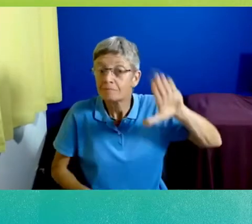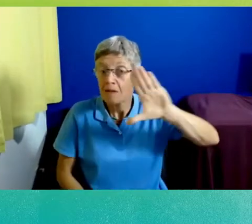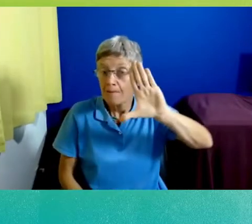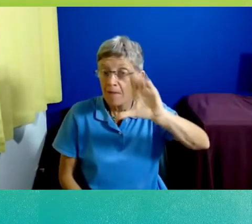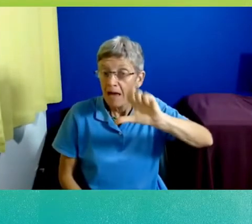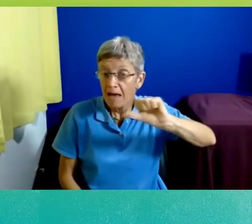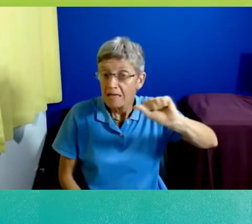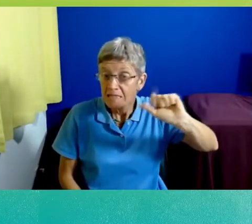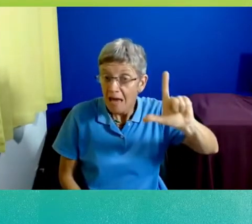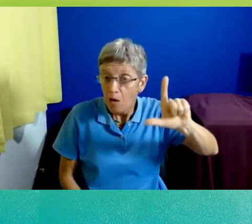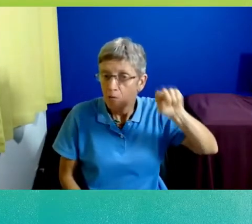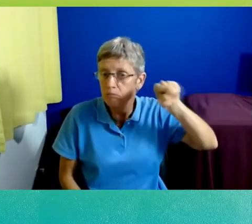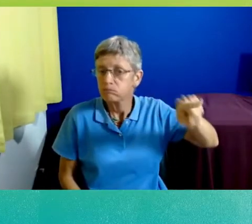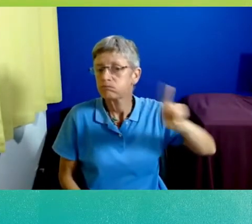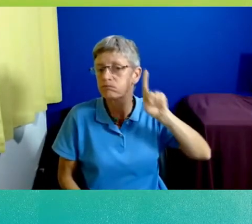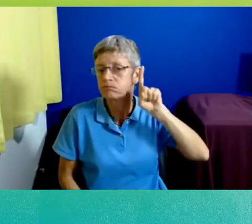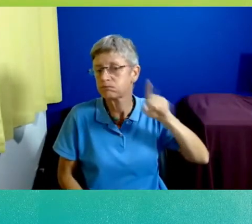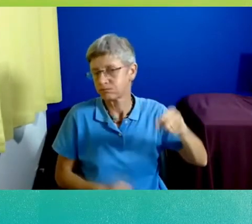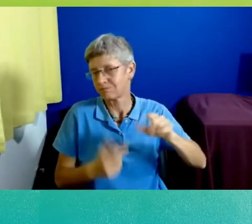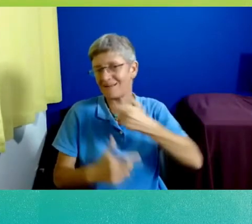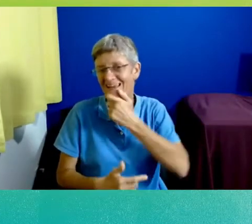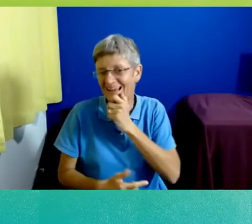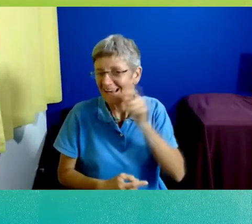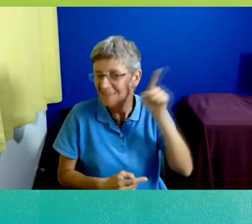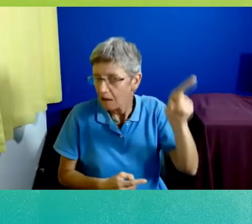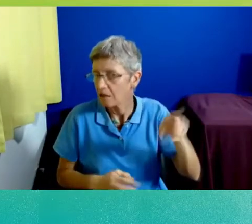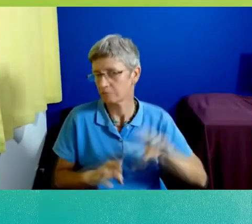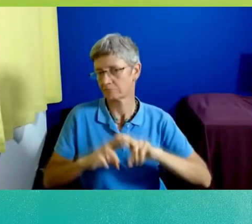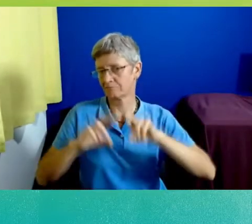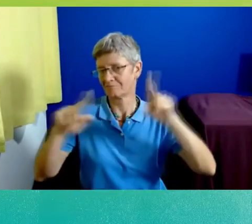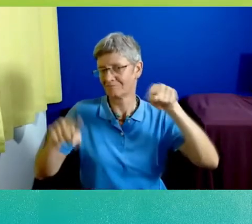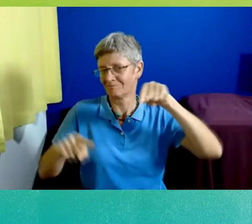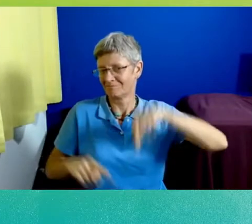não é igual à língua de sinais brasileira.